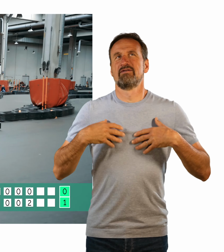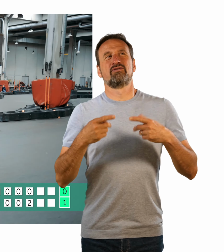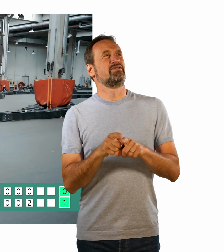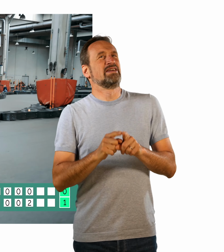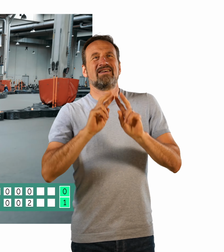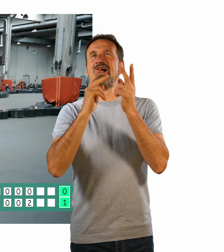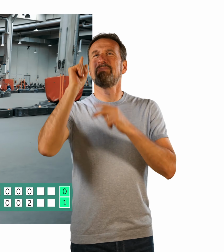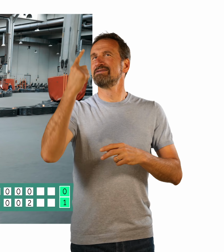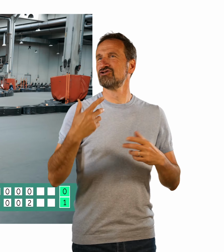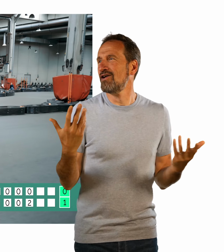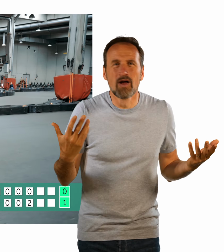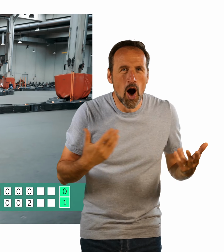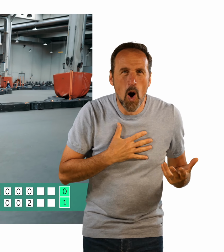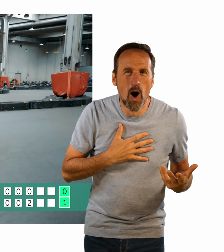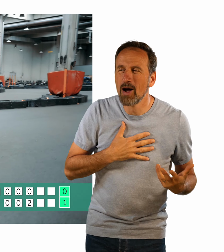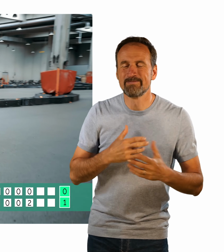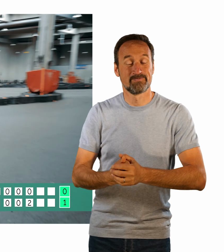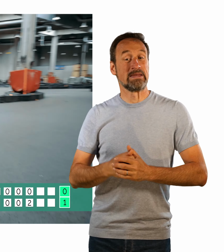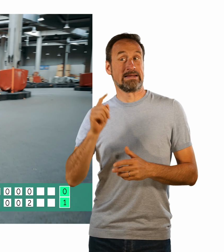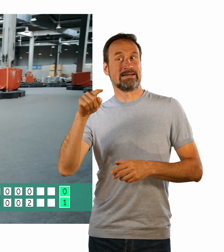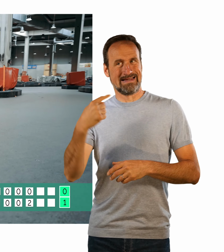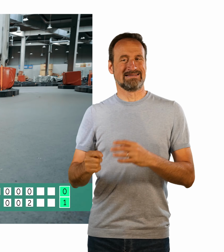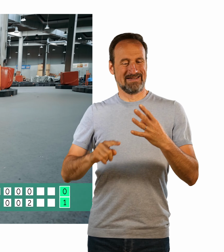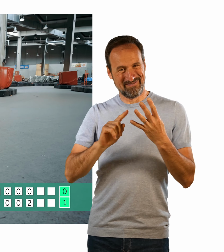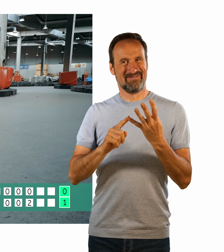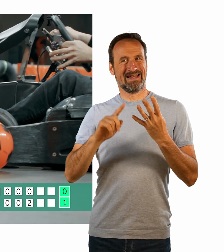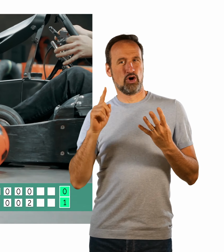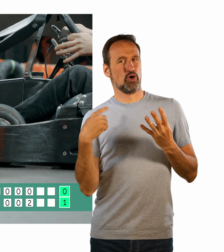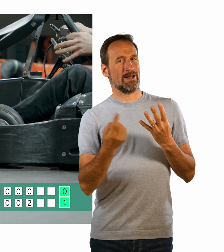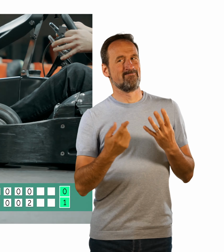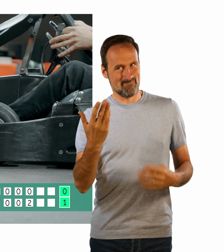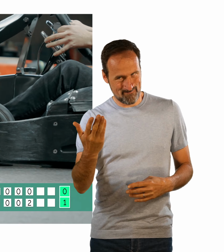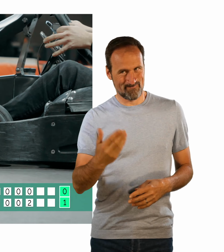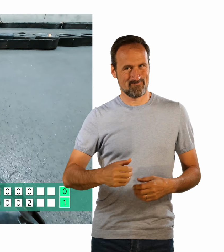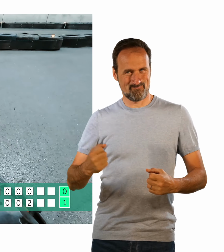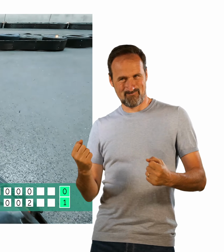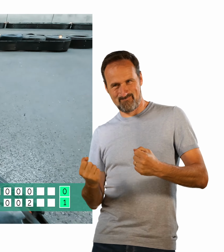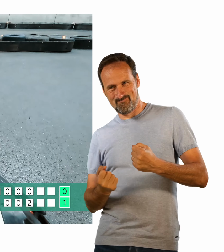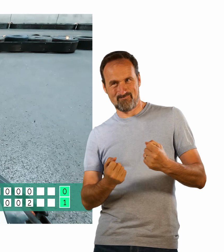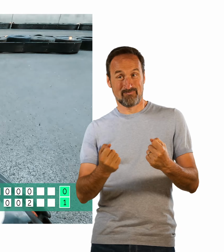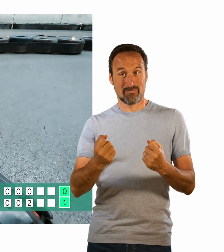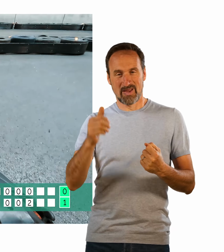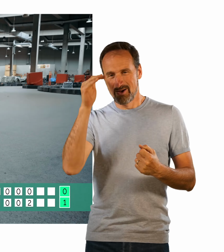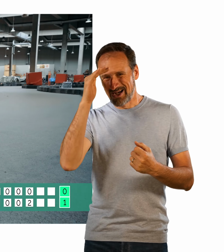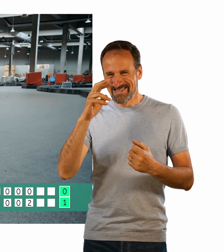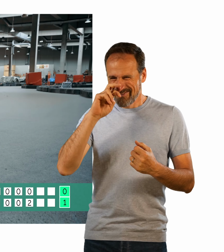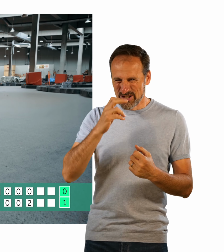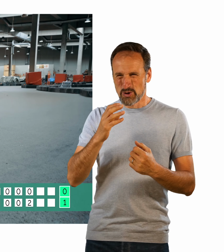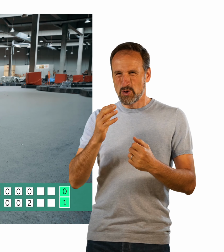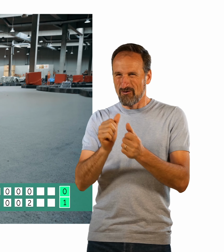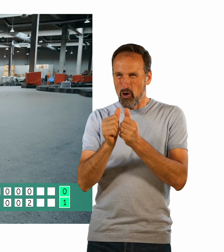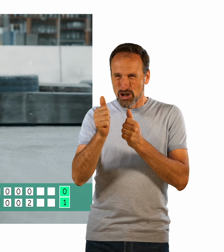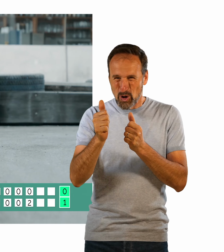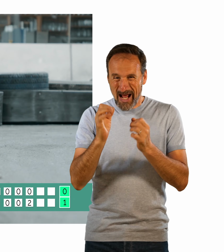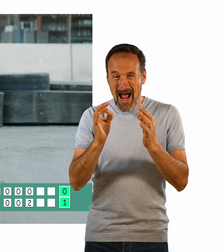gewinne. Nächste Runde für Basti. Und er versucht, hier seinen Vorsprung auszubauen. Genau richtig. Und der